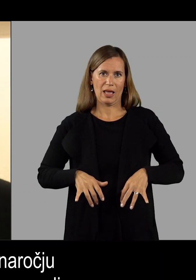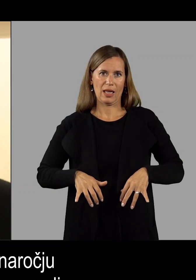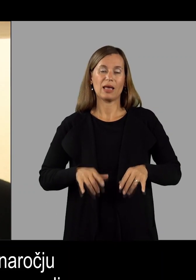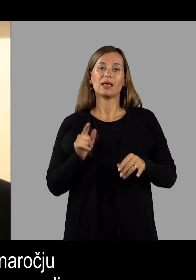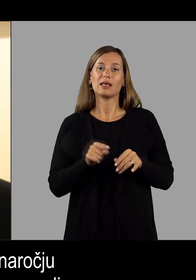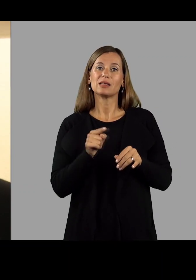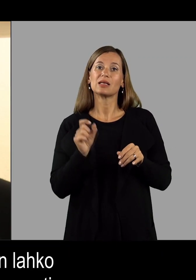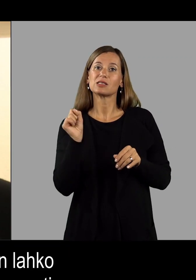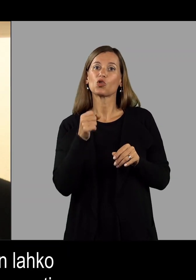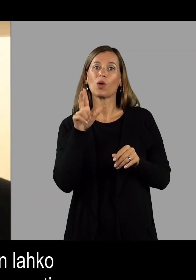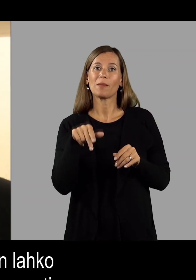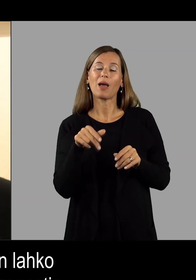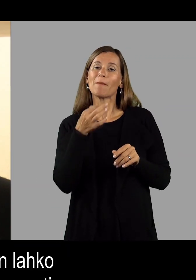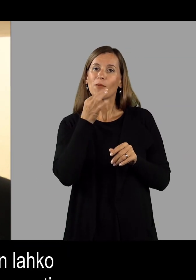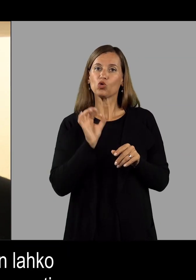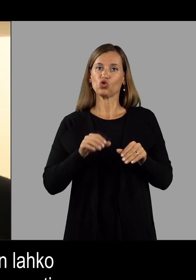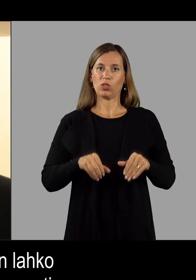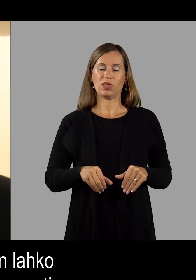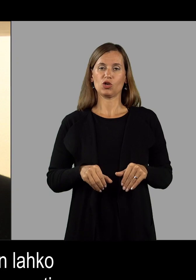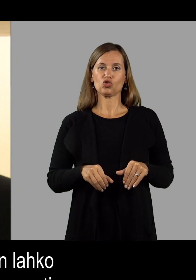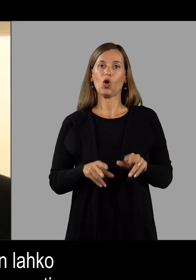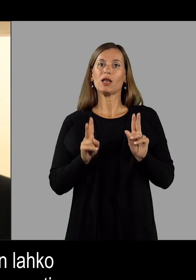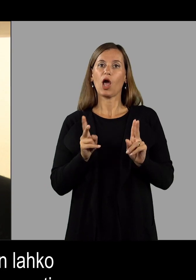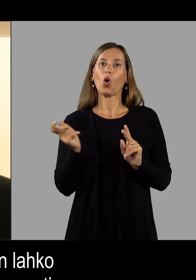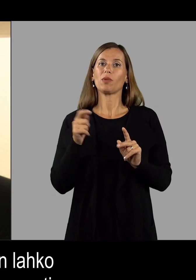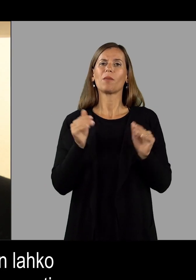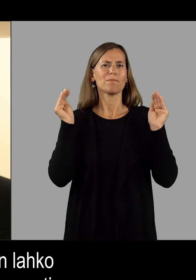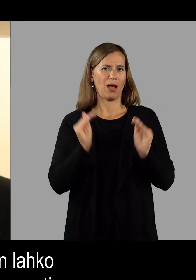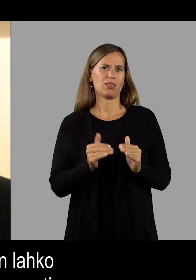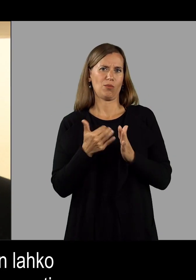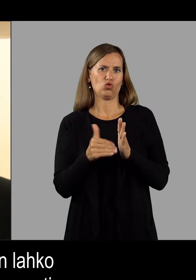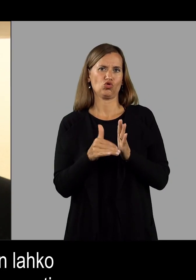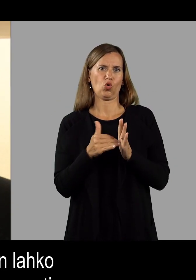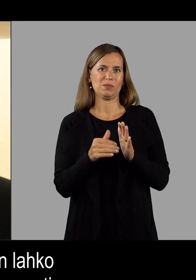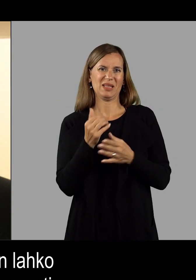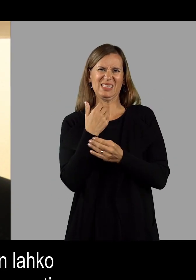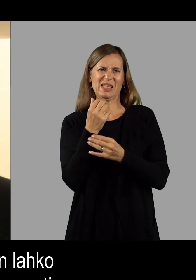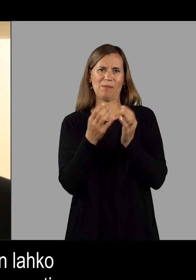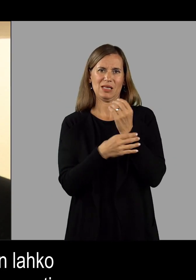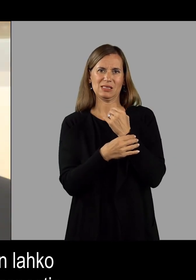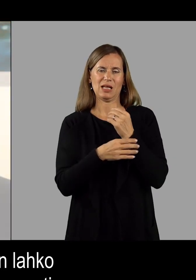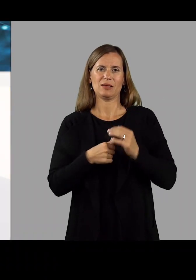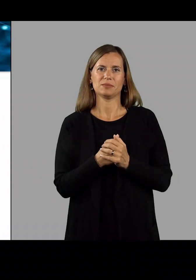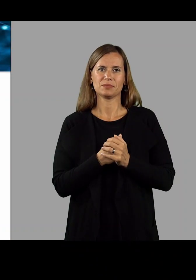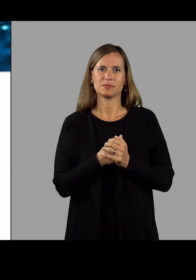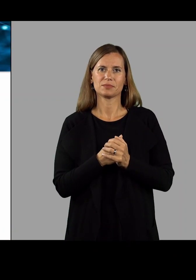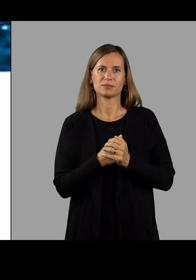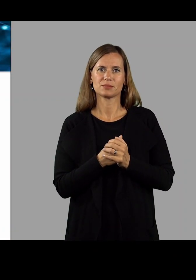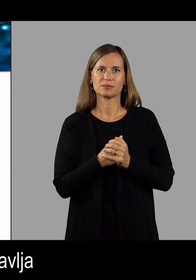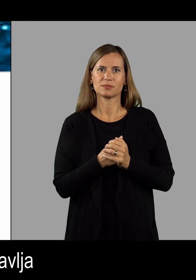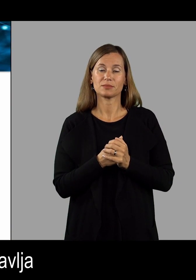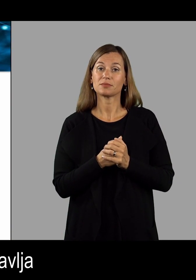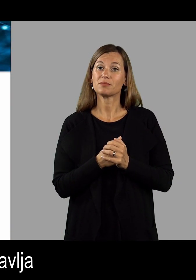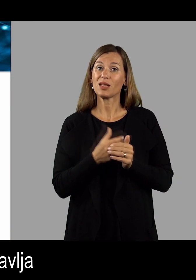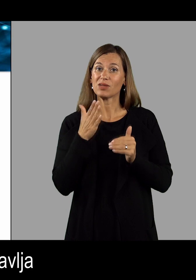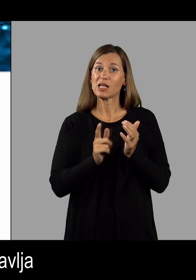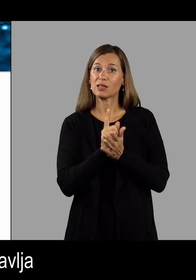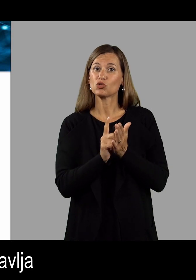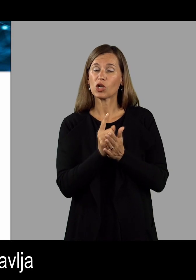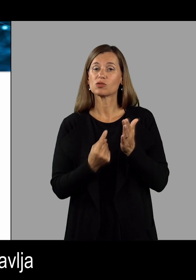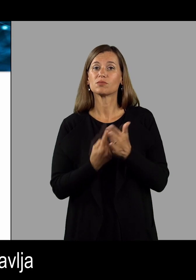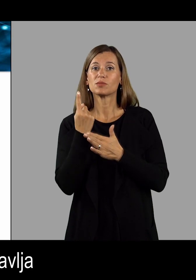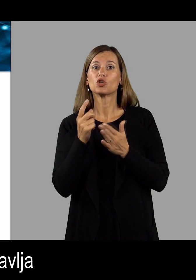izpisuje besedilo za podnaslavljanje. Optimalna postavitev tipk in seveda tudi ergonomična, kajti ta tipkovnica nam